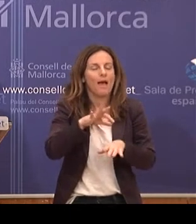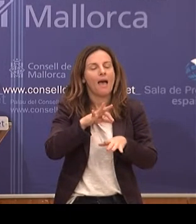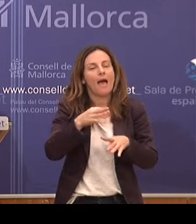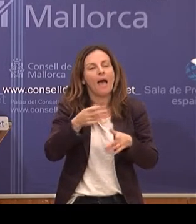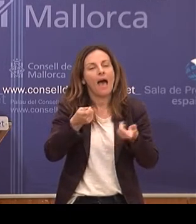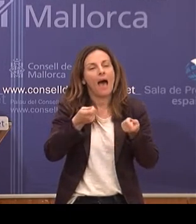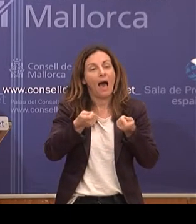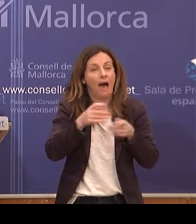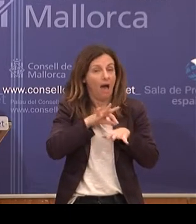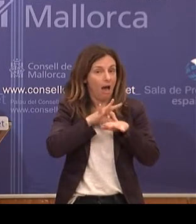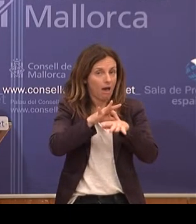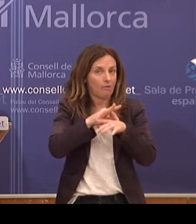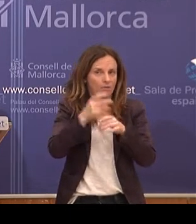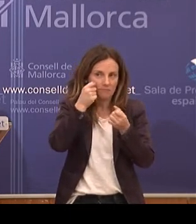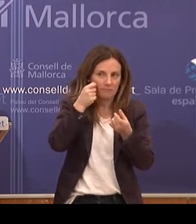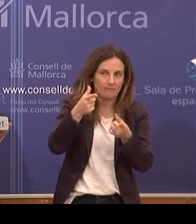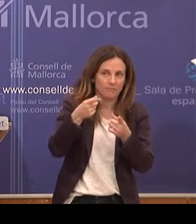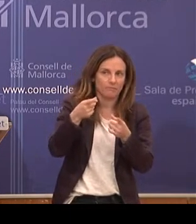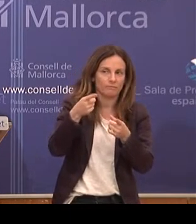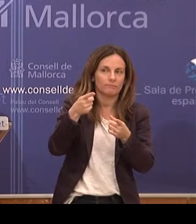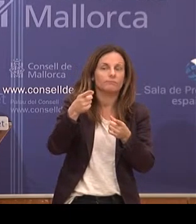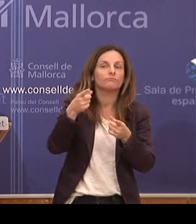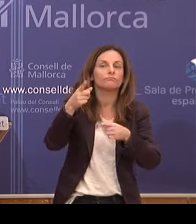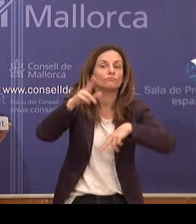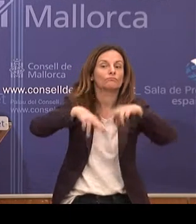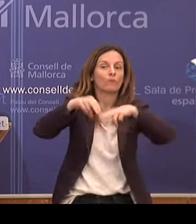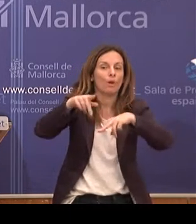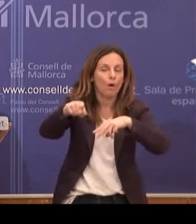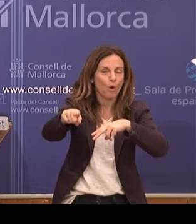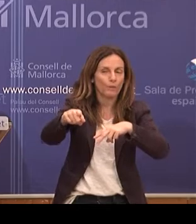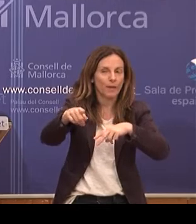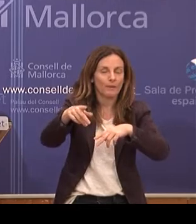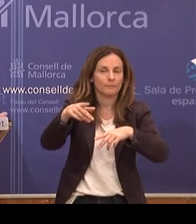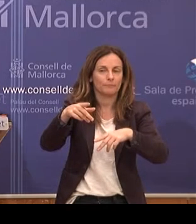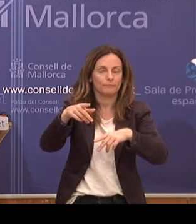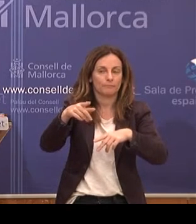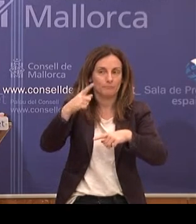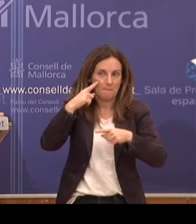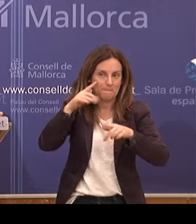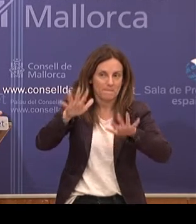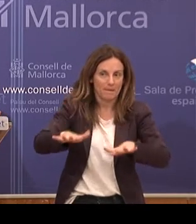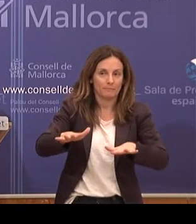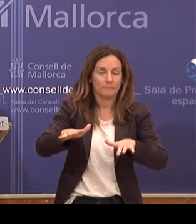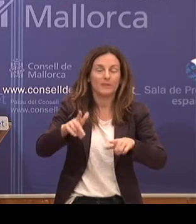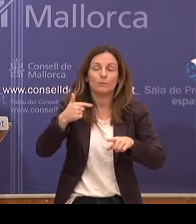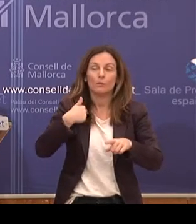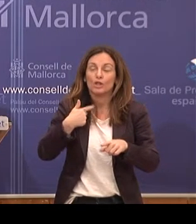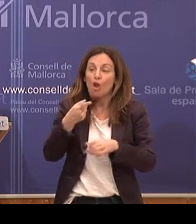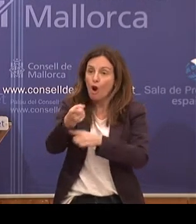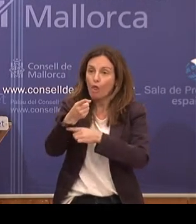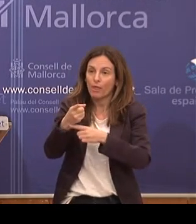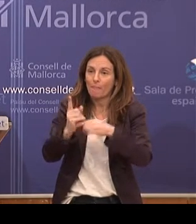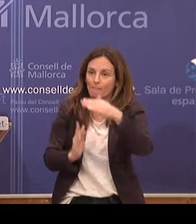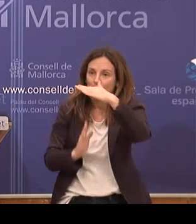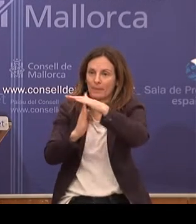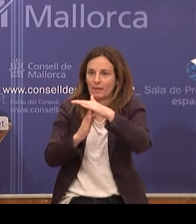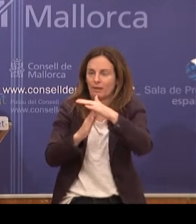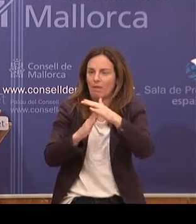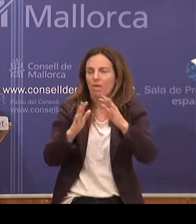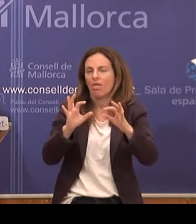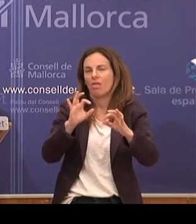-40 expedients anuals amb el personal que hi ha i és un ritme que també és millorable i per tant també incidirem